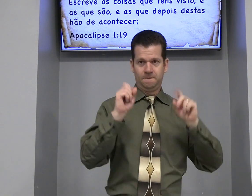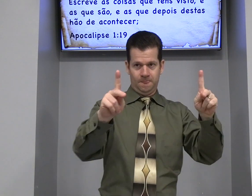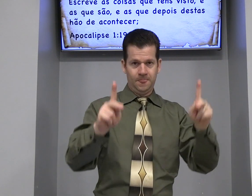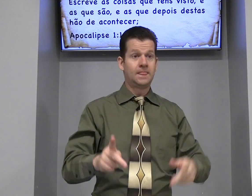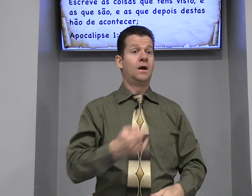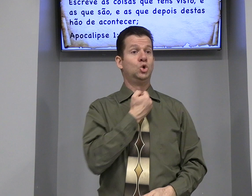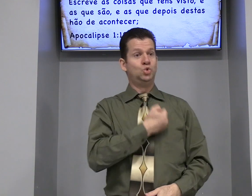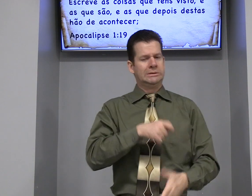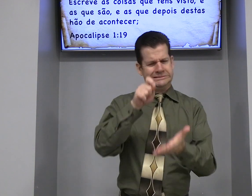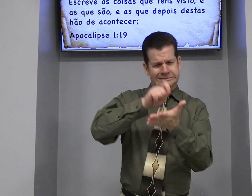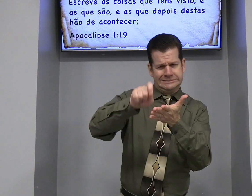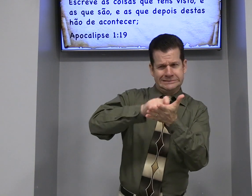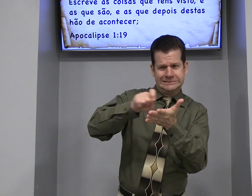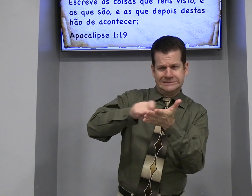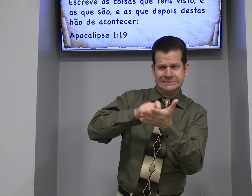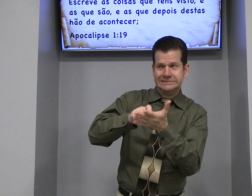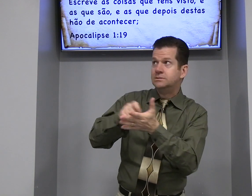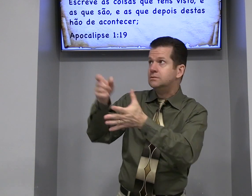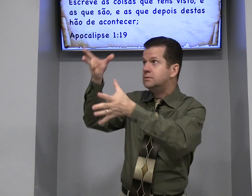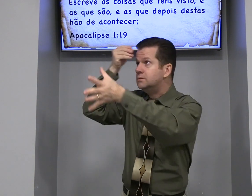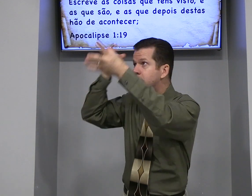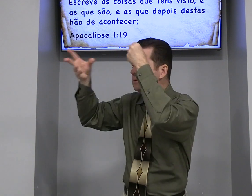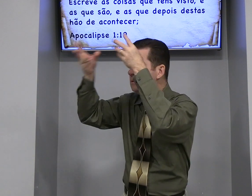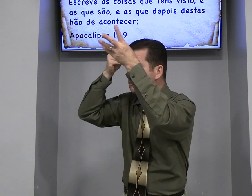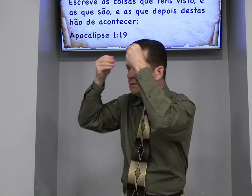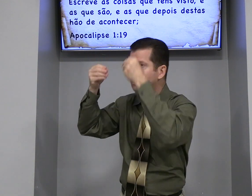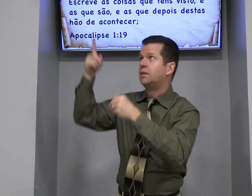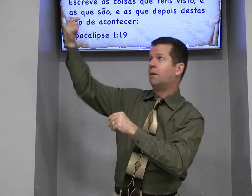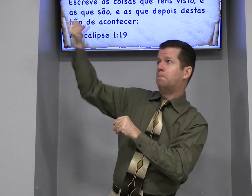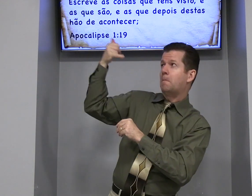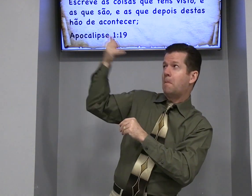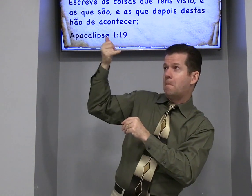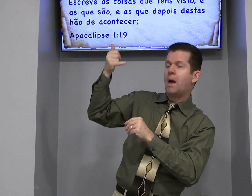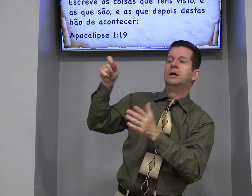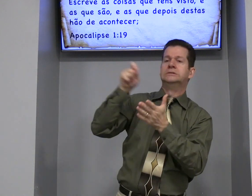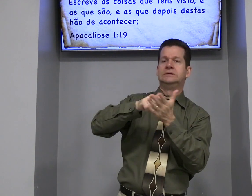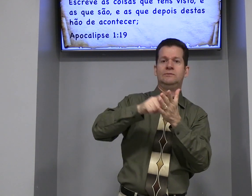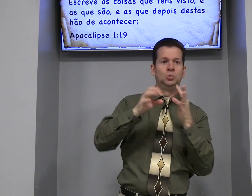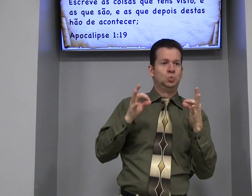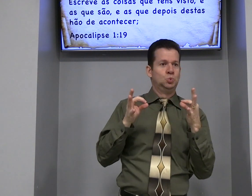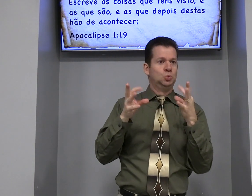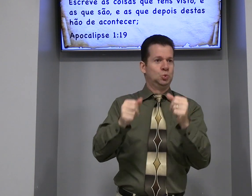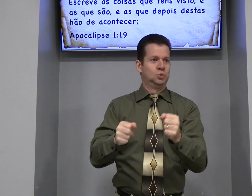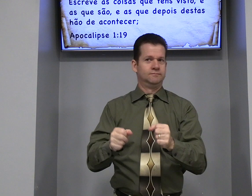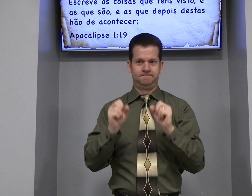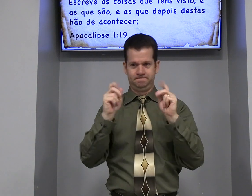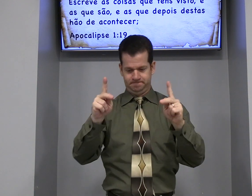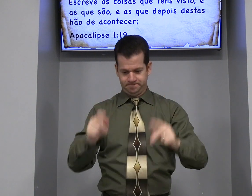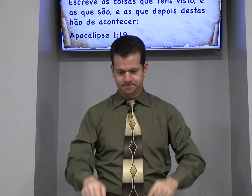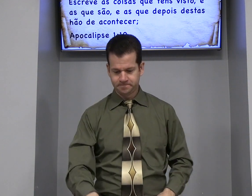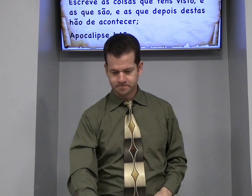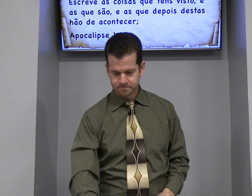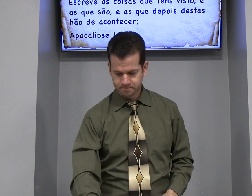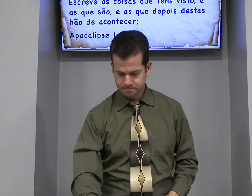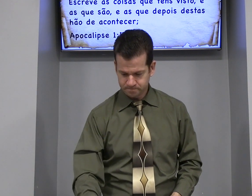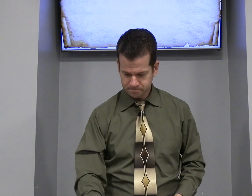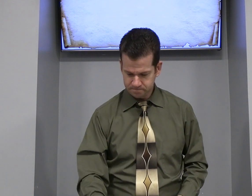acontecer futuro. E João escreveu. Deus mandou o que ele deveria ter escrito e